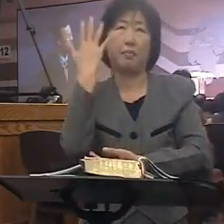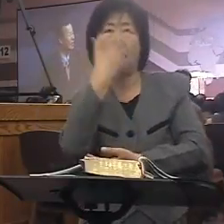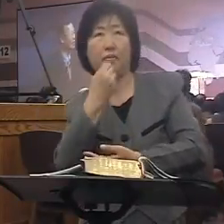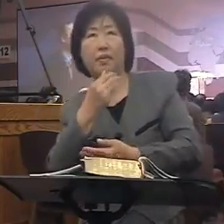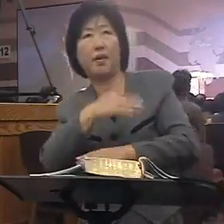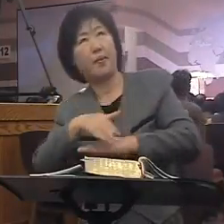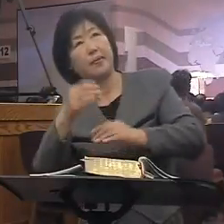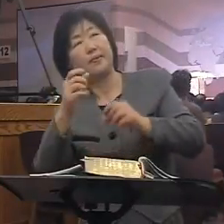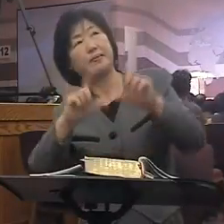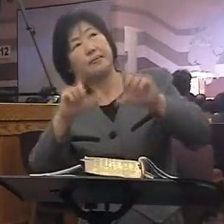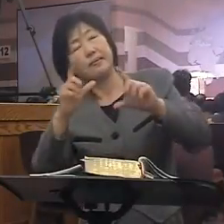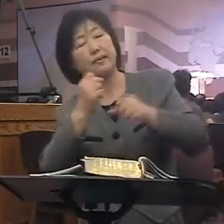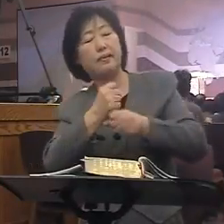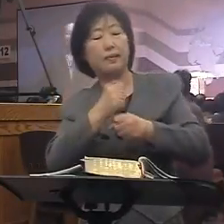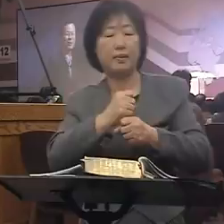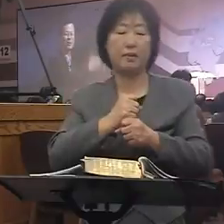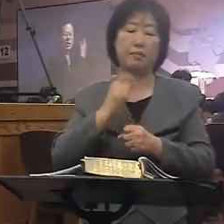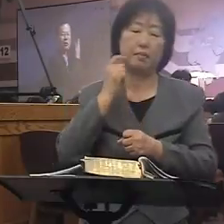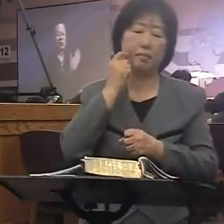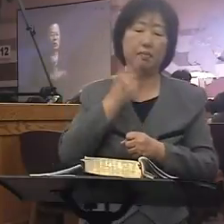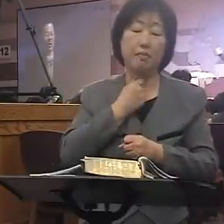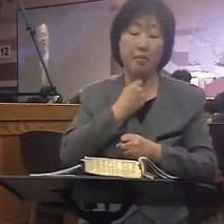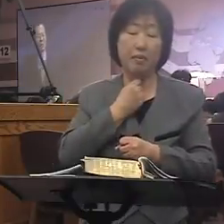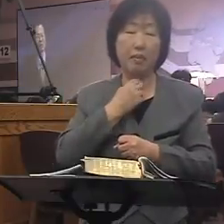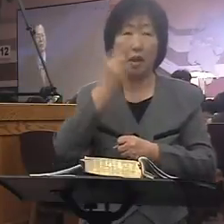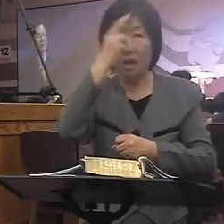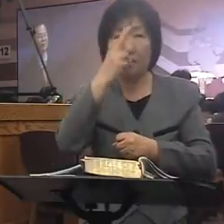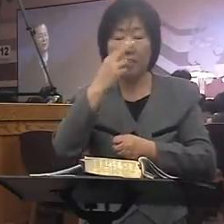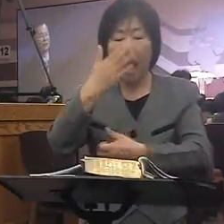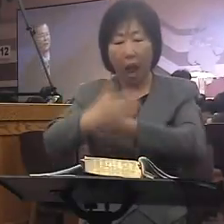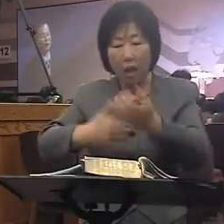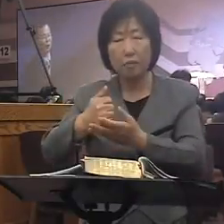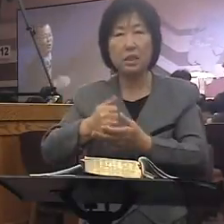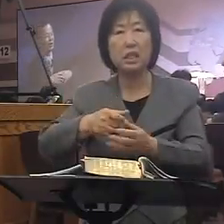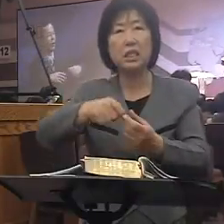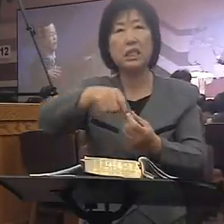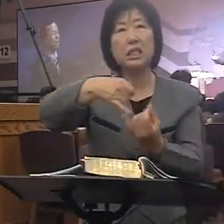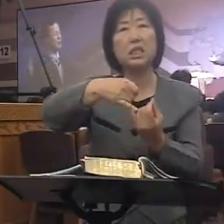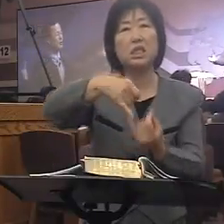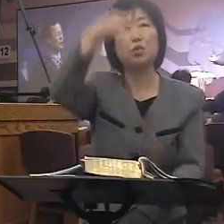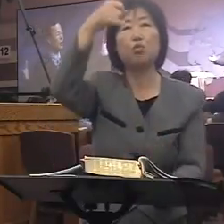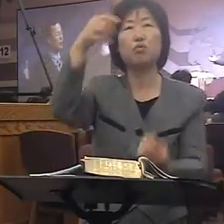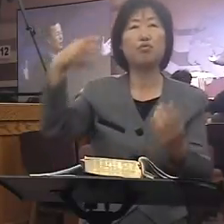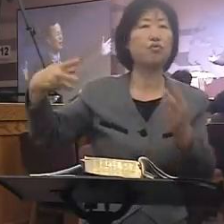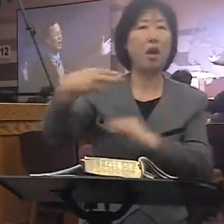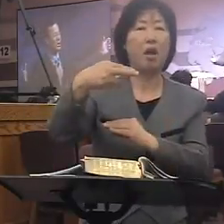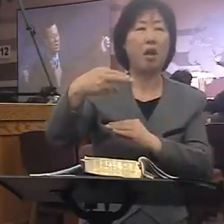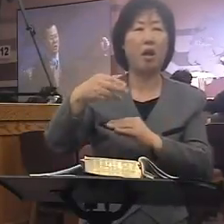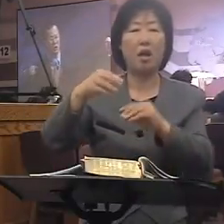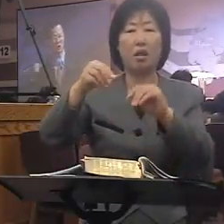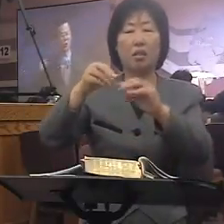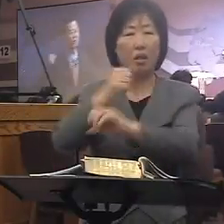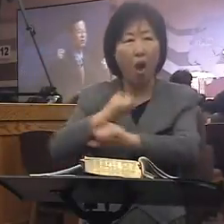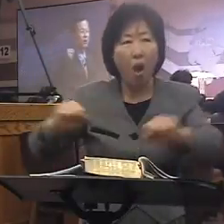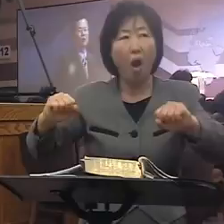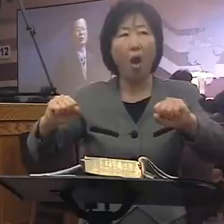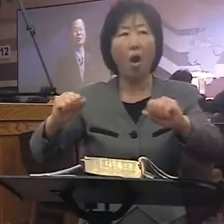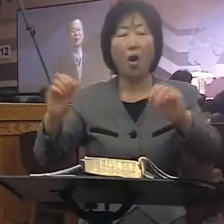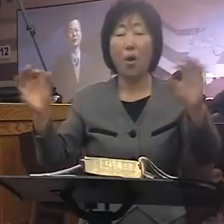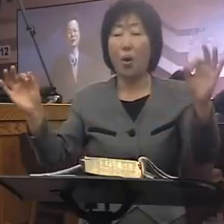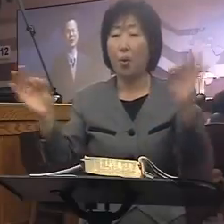알았는데 웬일인가 갑자기 하나님께서 기둥을 잘라버리시고 토대를 넓히시고